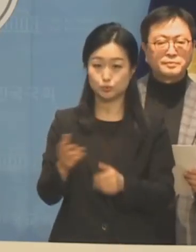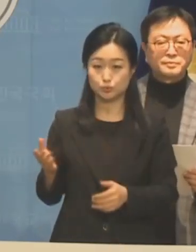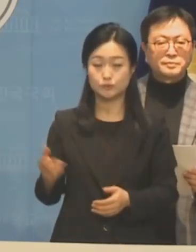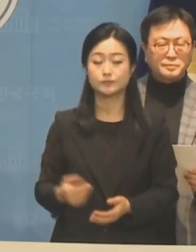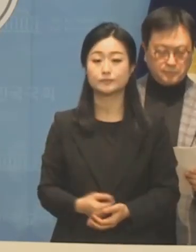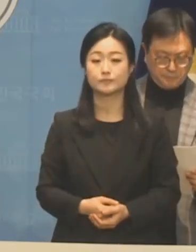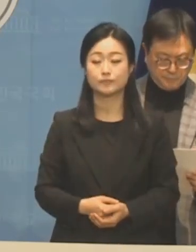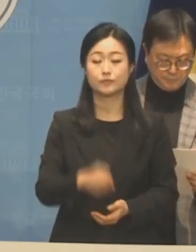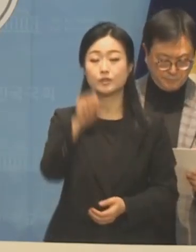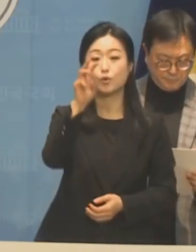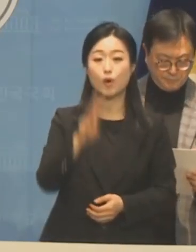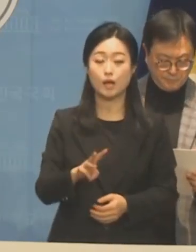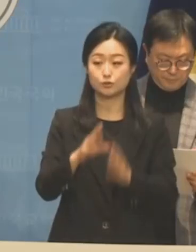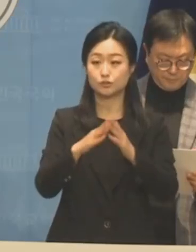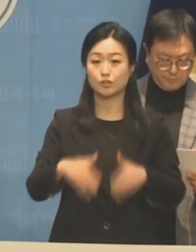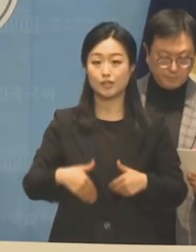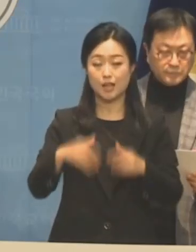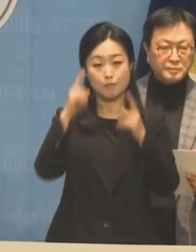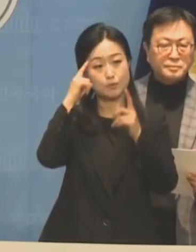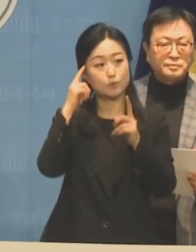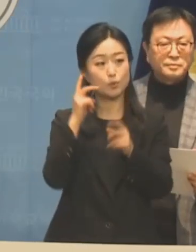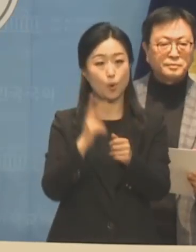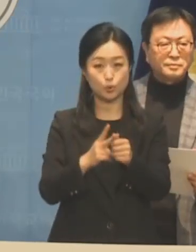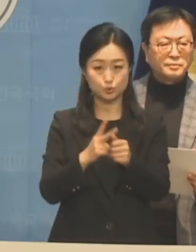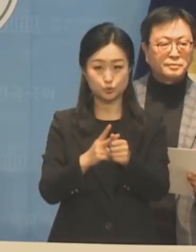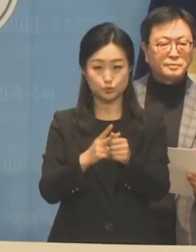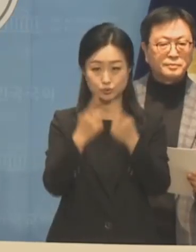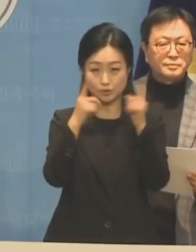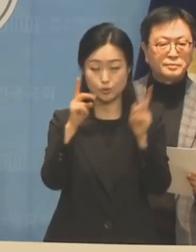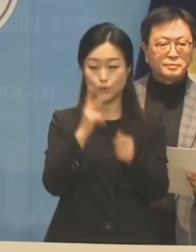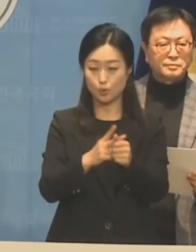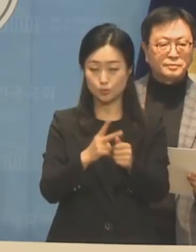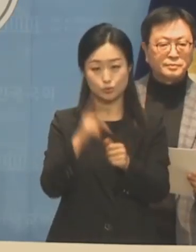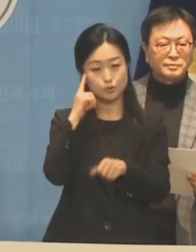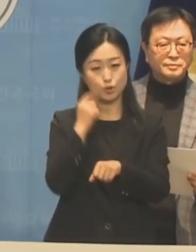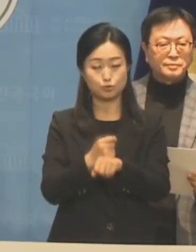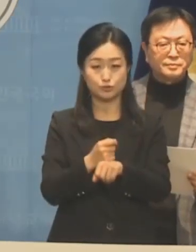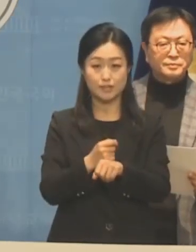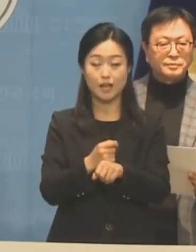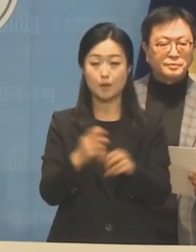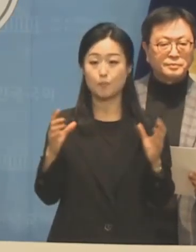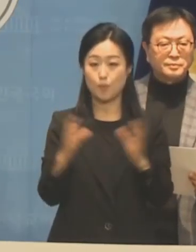네, 광주 전남 교수연구자연합 대표이신 황권택 교수님,